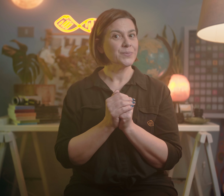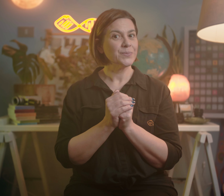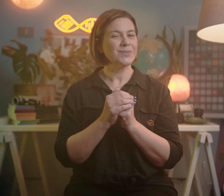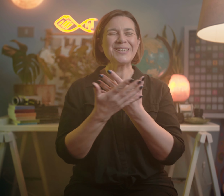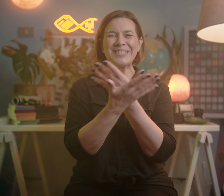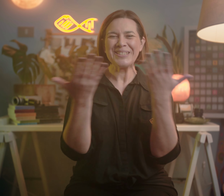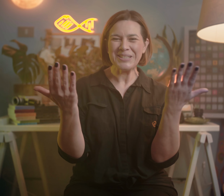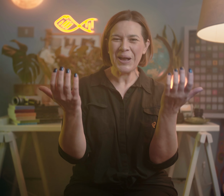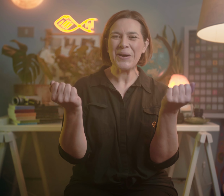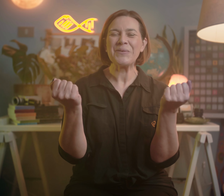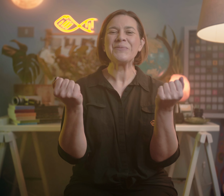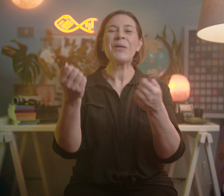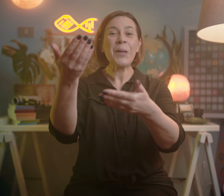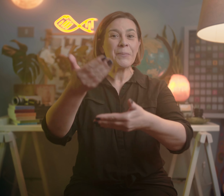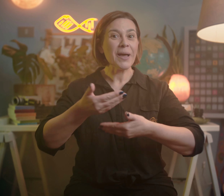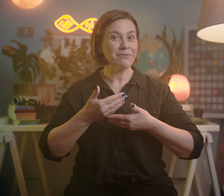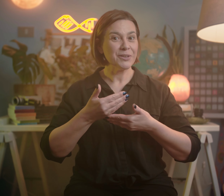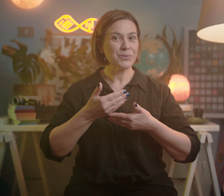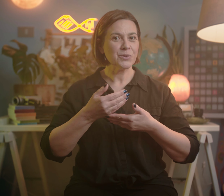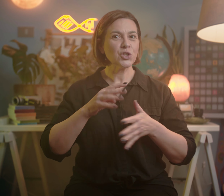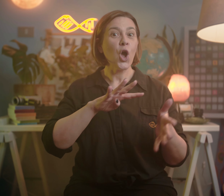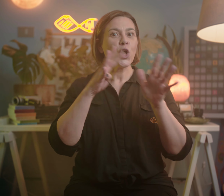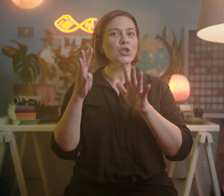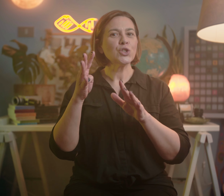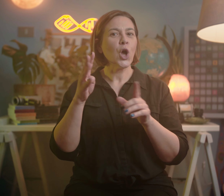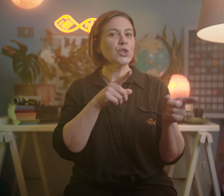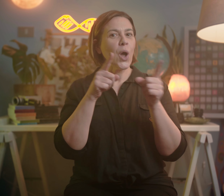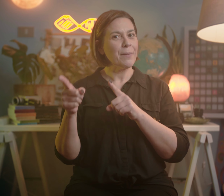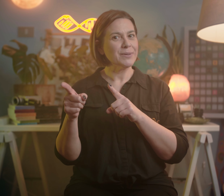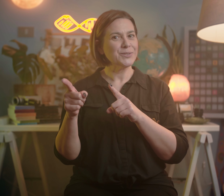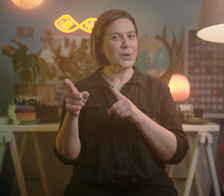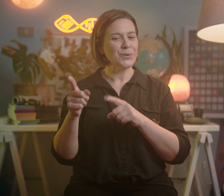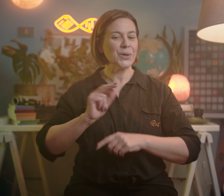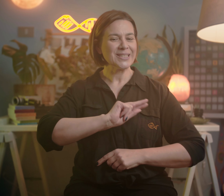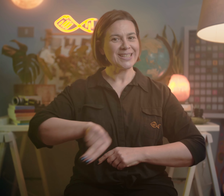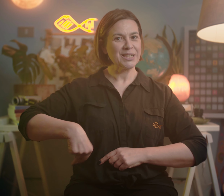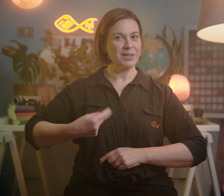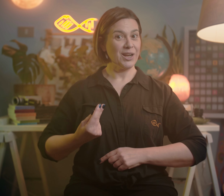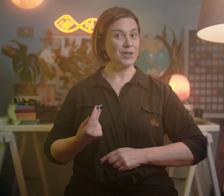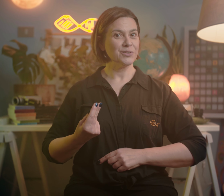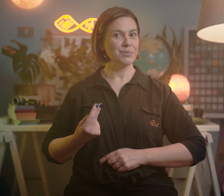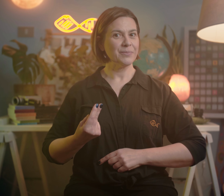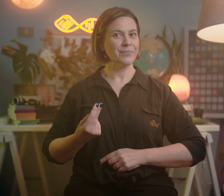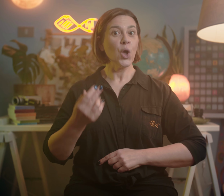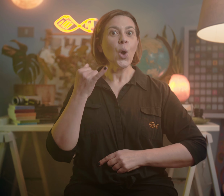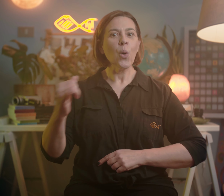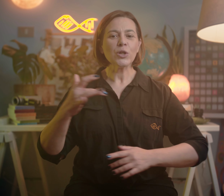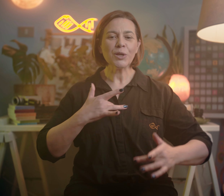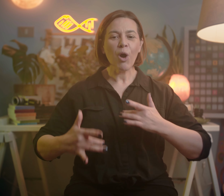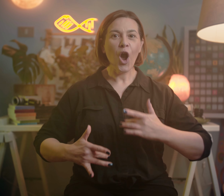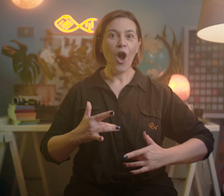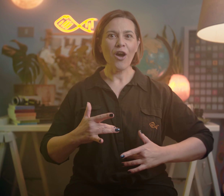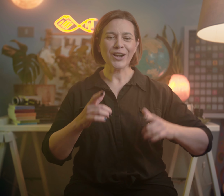Ciao, benvenuto o benvenuta al penultimo episodio di questa prima stagione di Script Anatomy Scrivere con il corpo, l